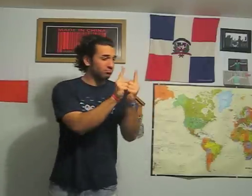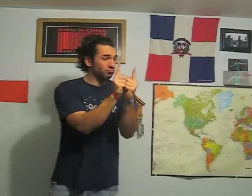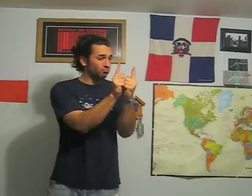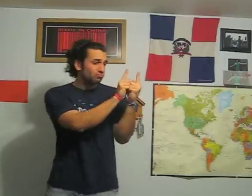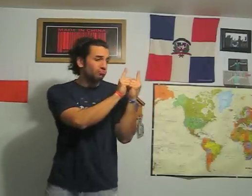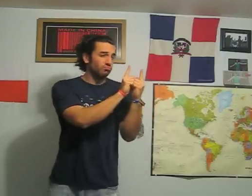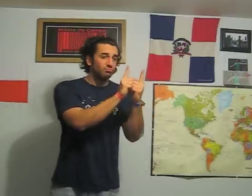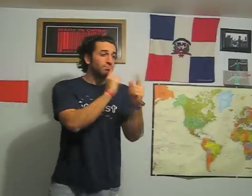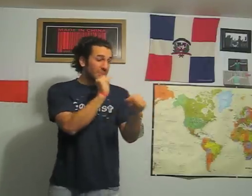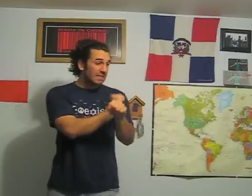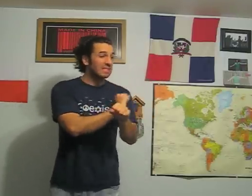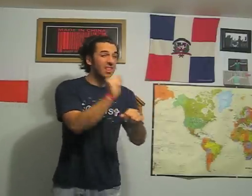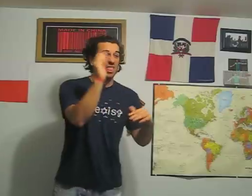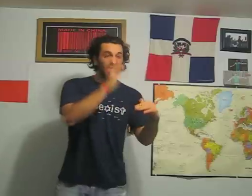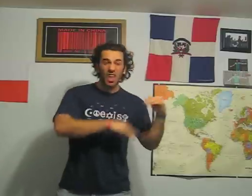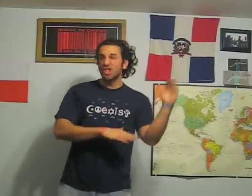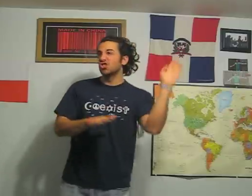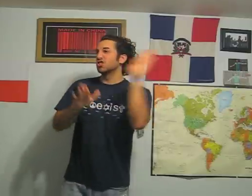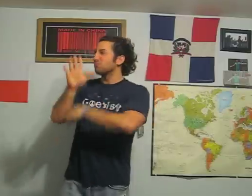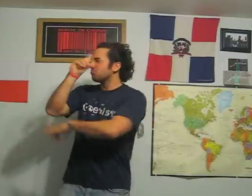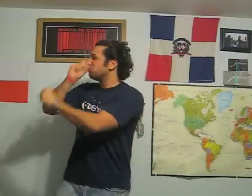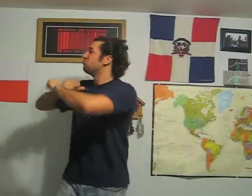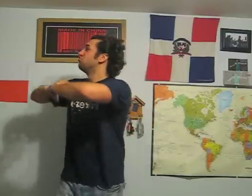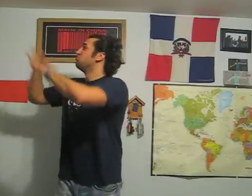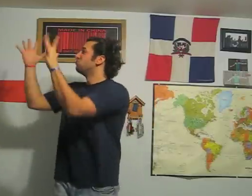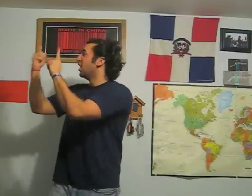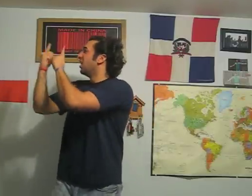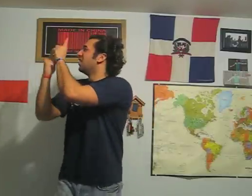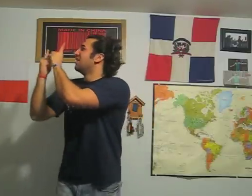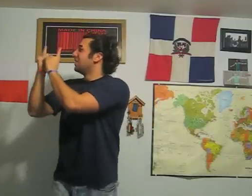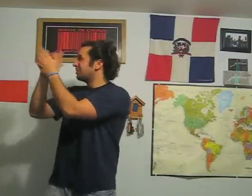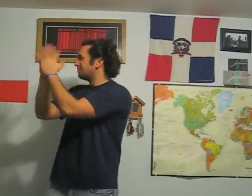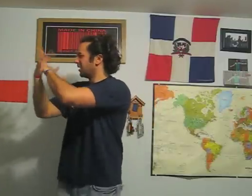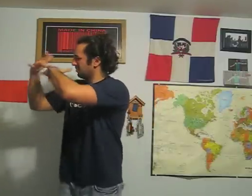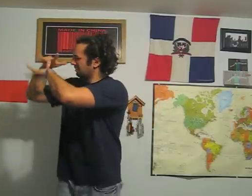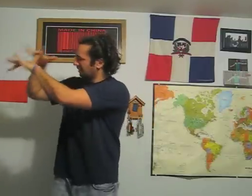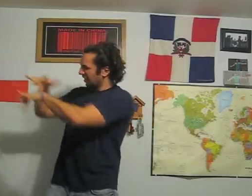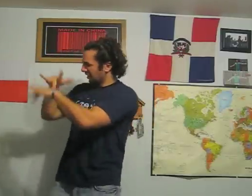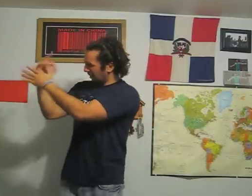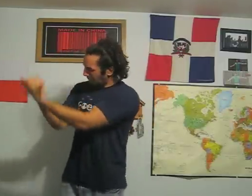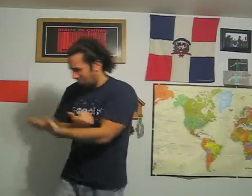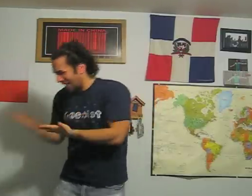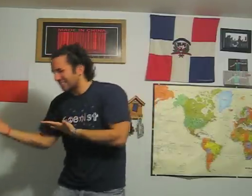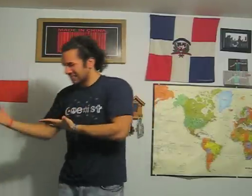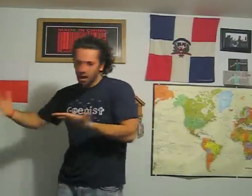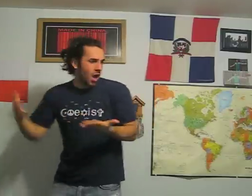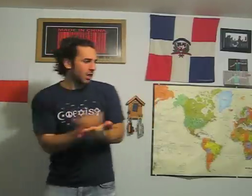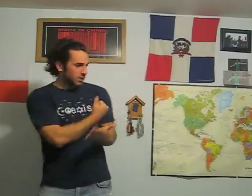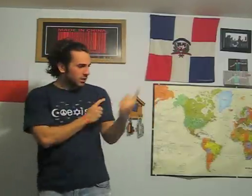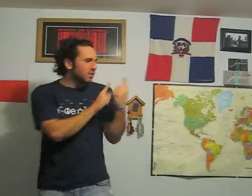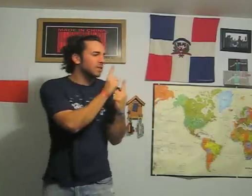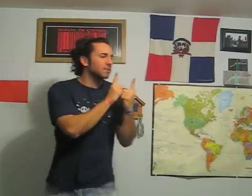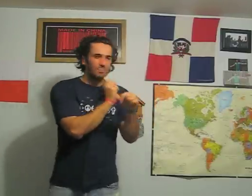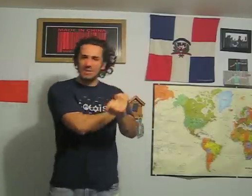vivas para siempre Por eso yo quisiera ser, sé por qué en tu